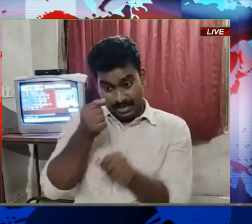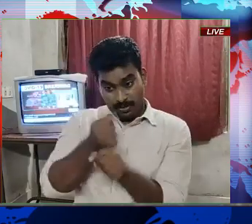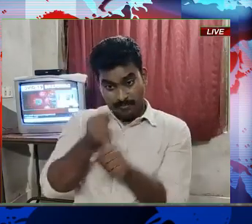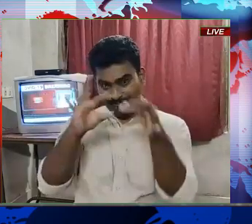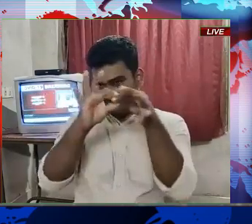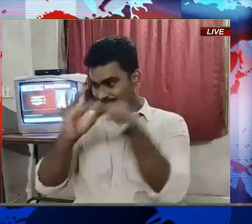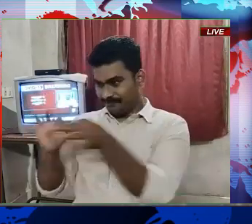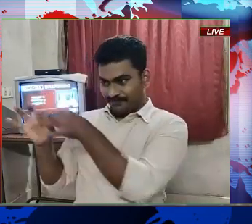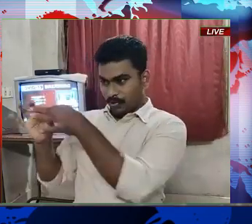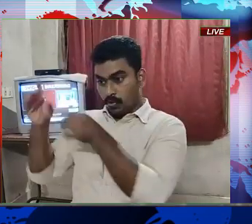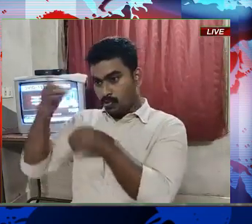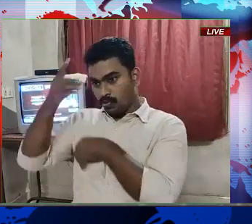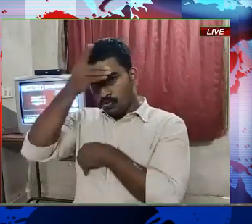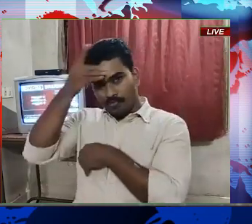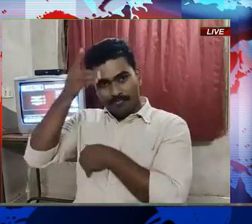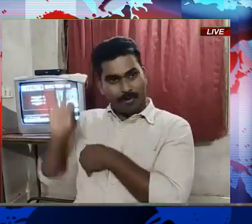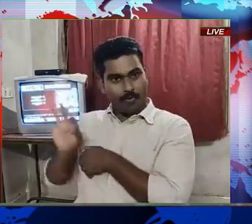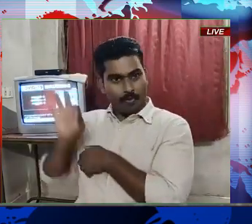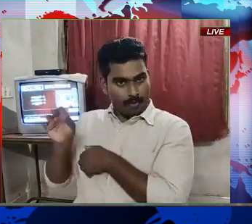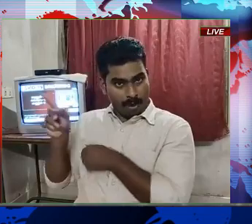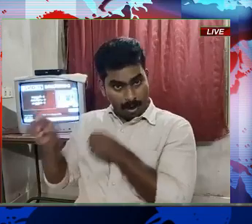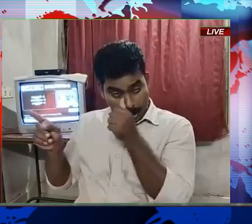താമസിക്കുന്നവരുണ്ട്, ബാച്ചിലേഴ്സ് അക്കോമഡേഷൻ.